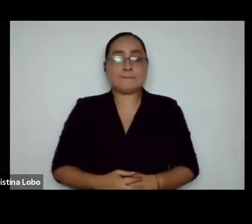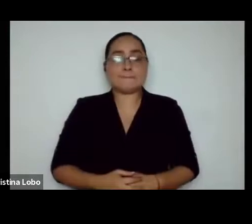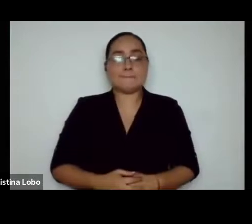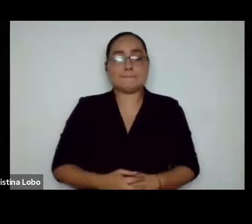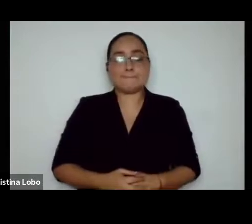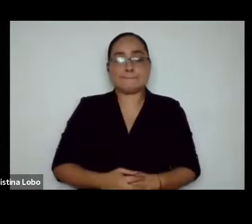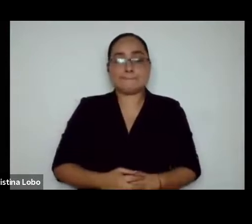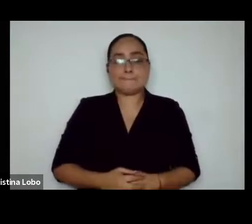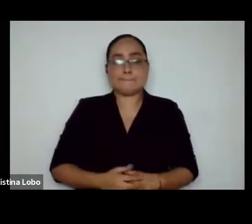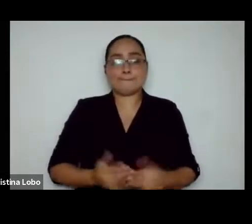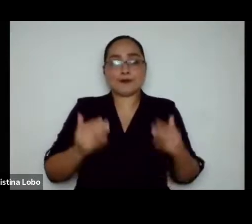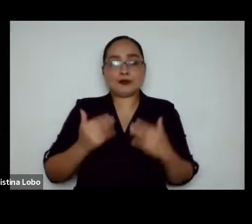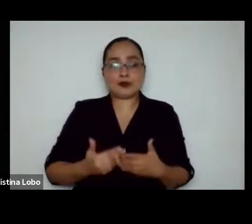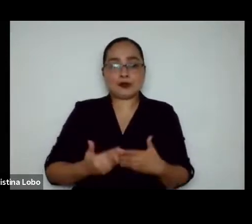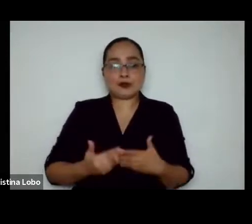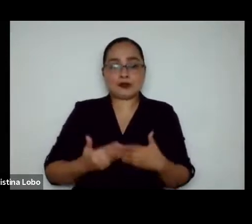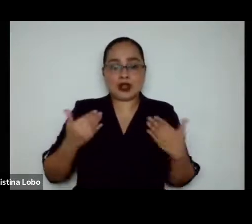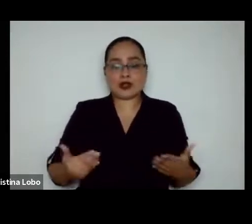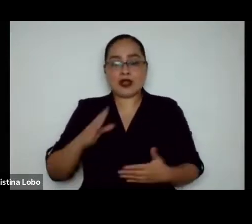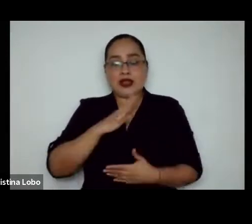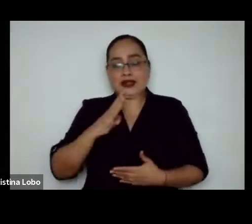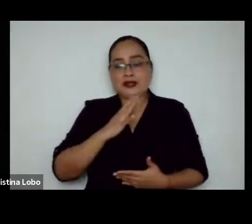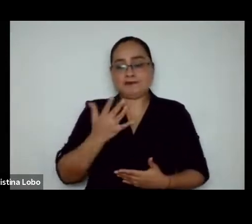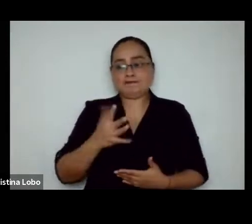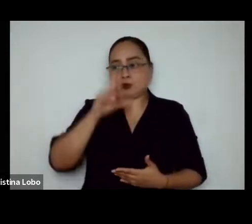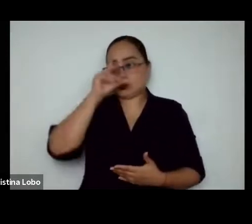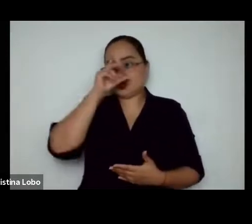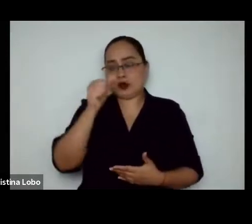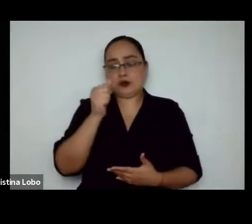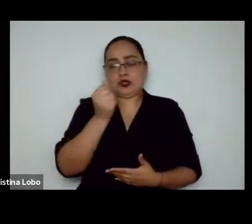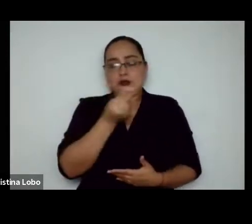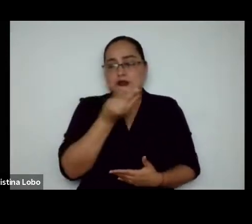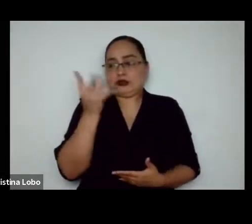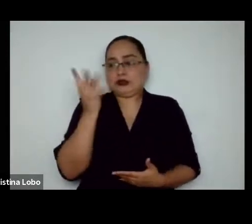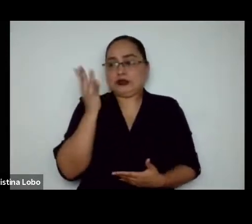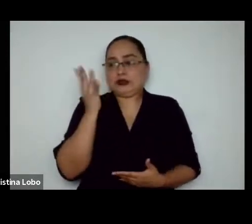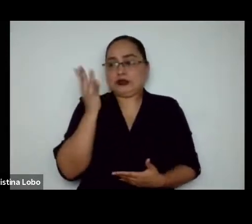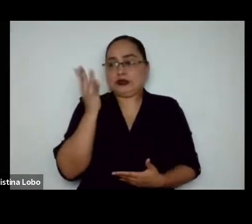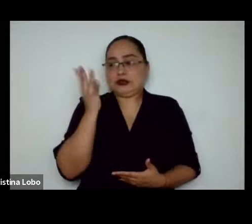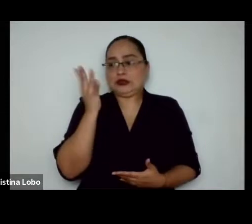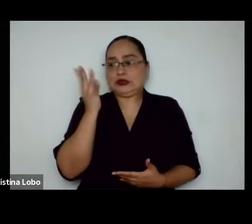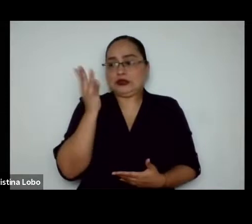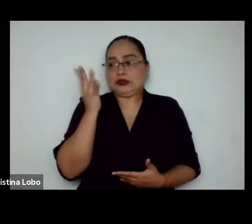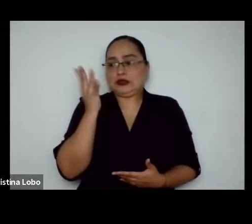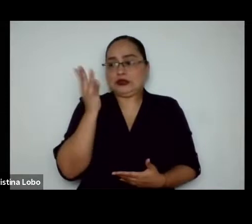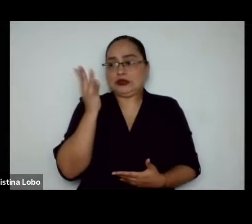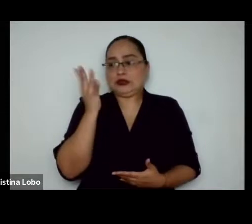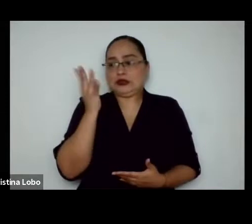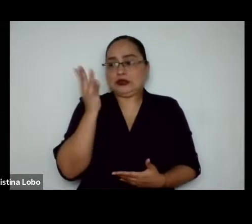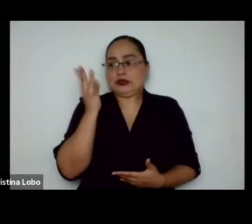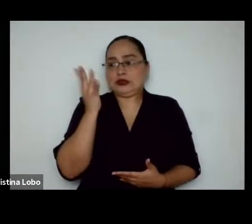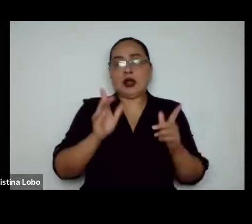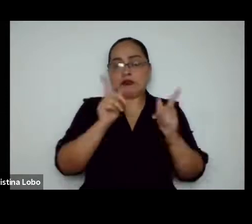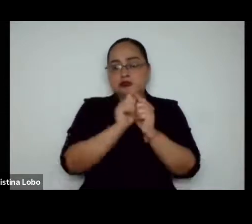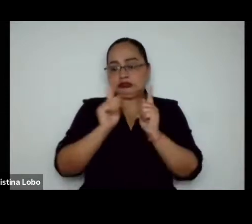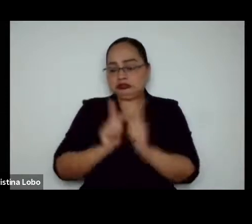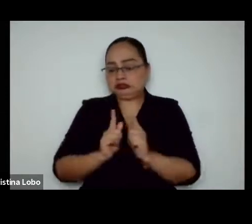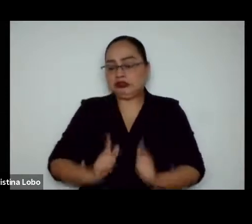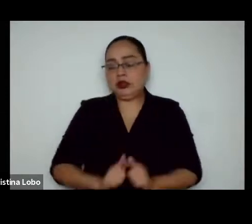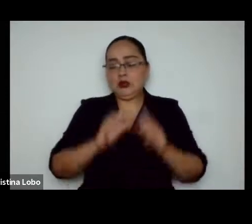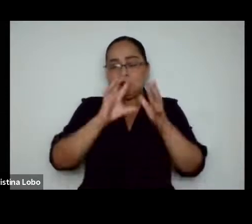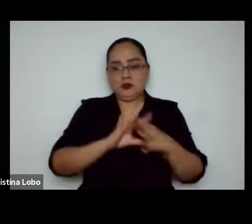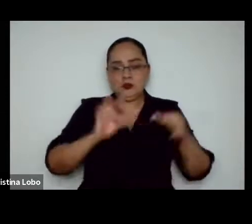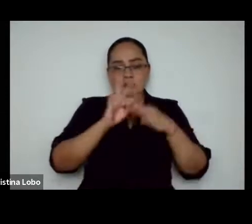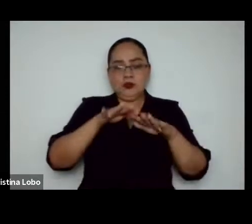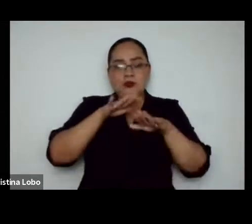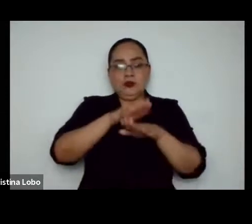entonces tenemos hasta ahora una concepción general de los derechos, tenemos una, digamos, brevemente recorrimos cuál ha